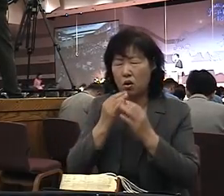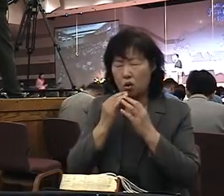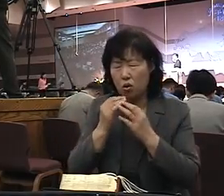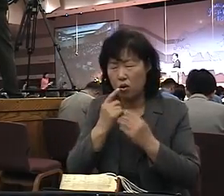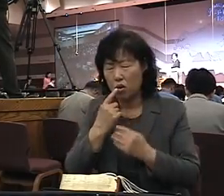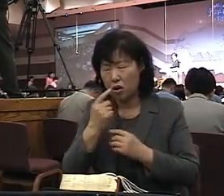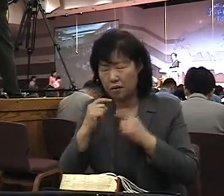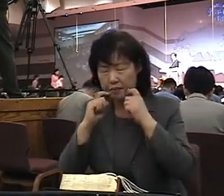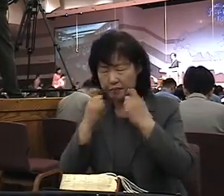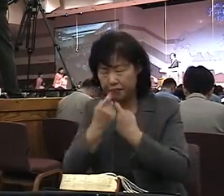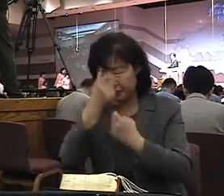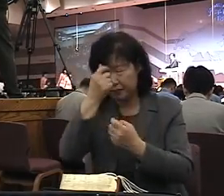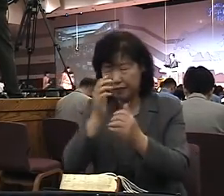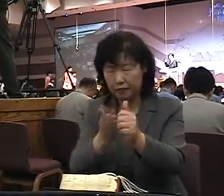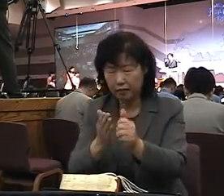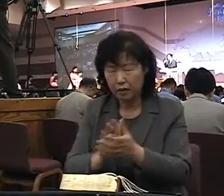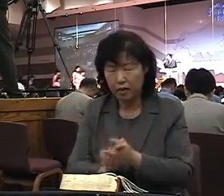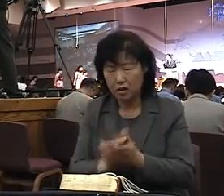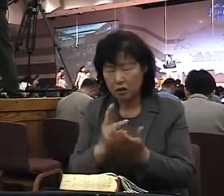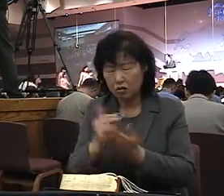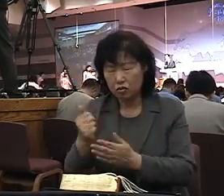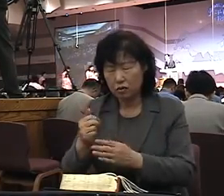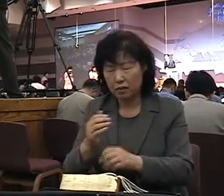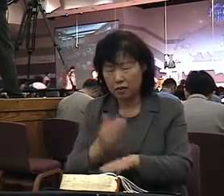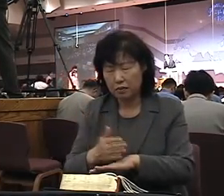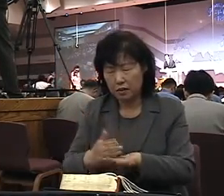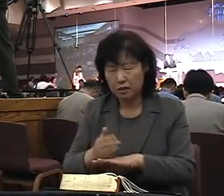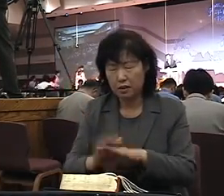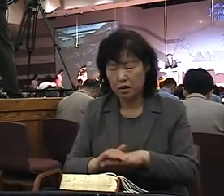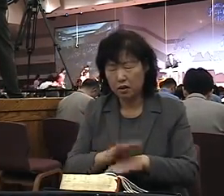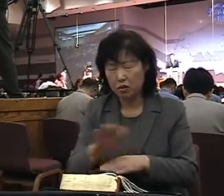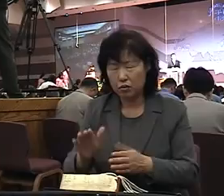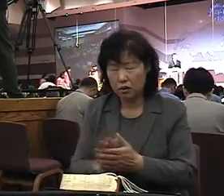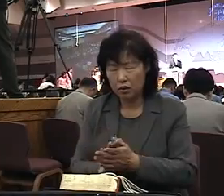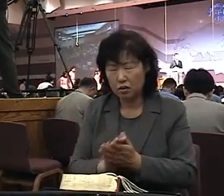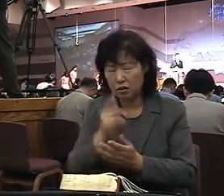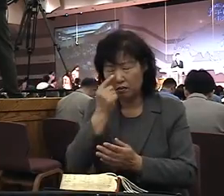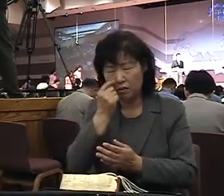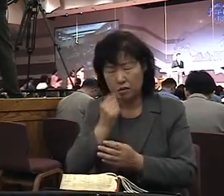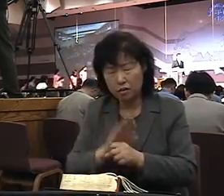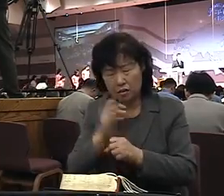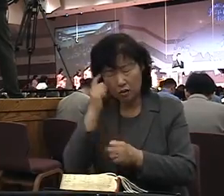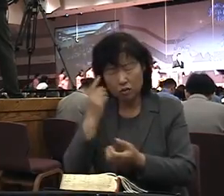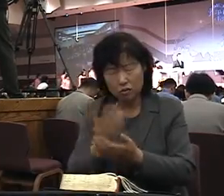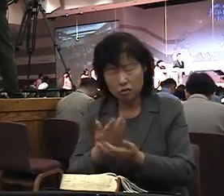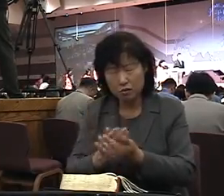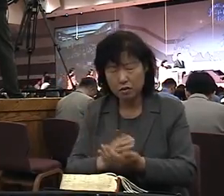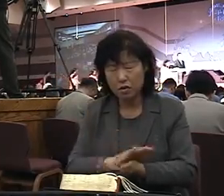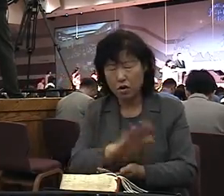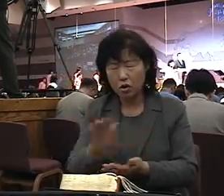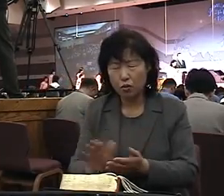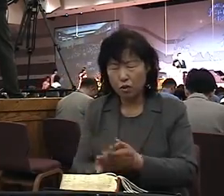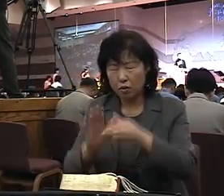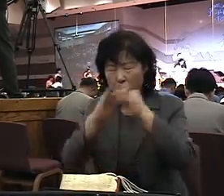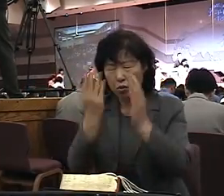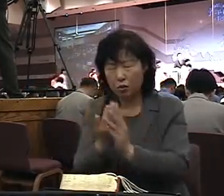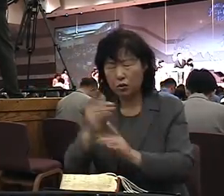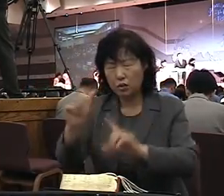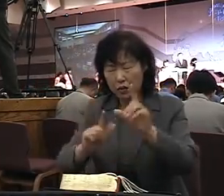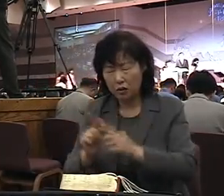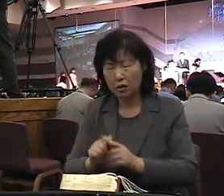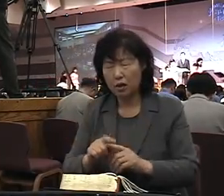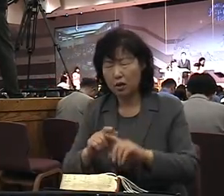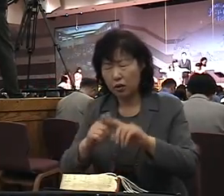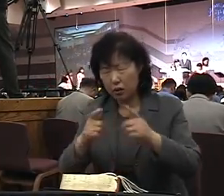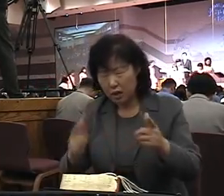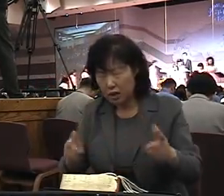오 하나님 아버지, 이 시간에 저희를 불쌍히 봐주시옵소서. 오 하나님, 우리의 모든 상황과